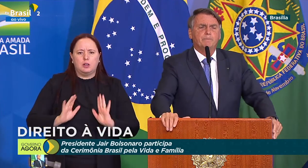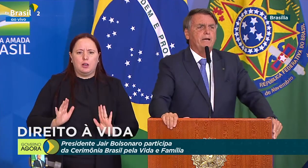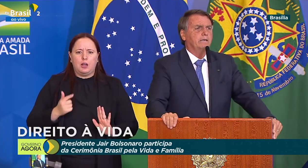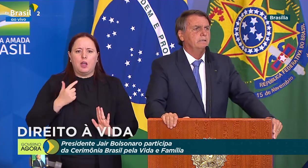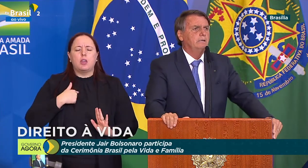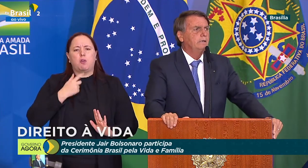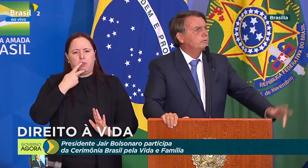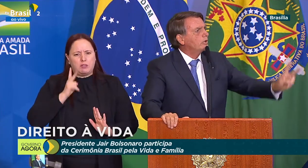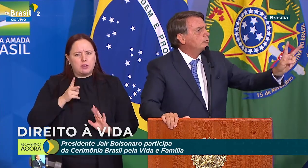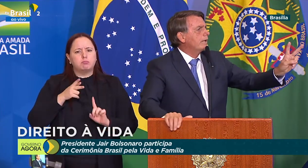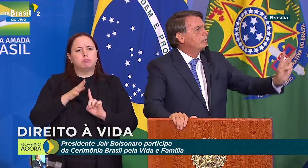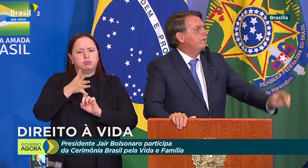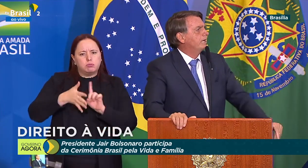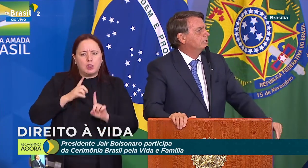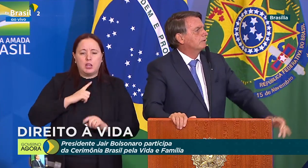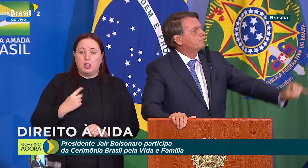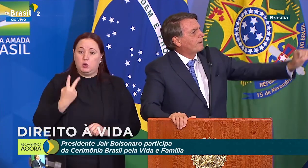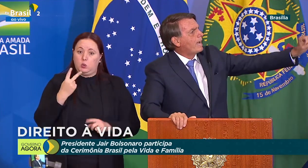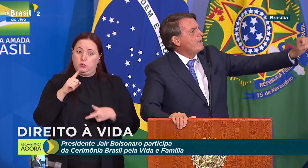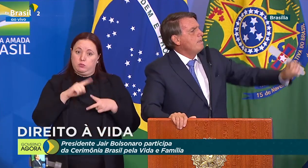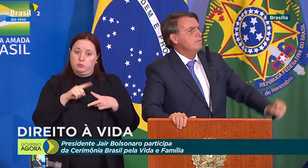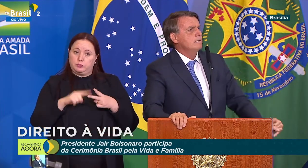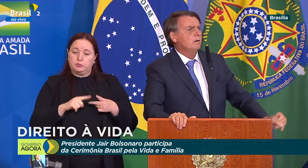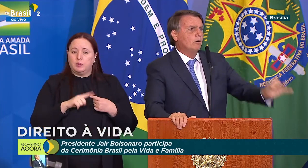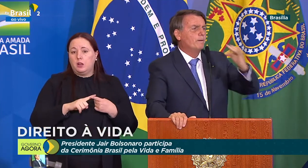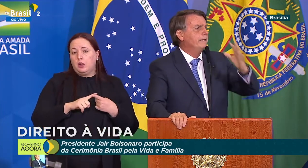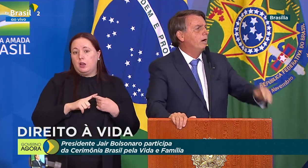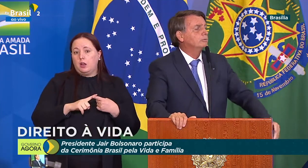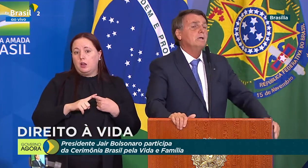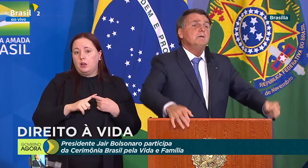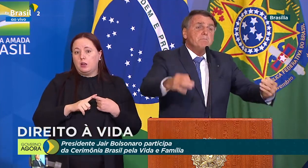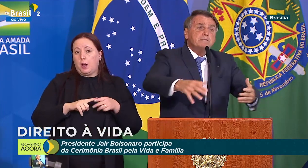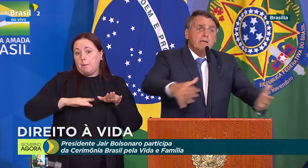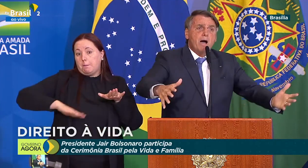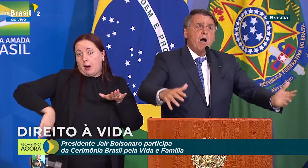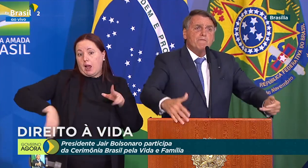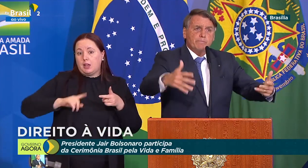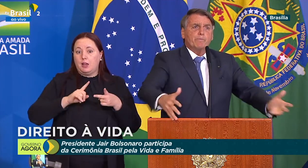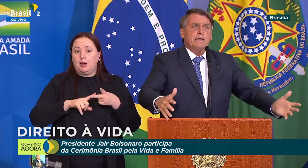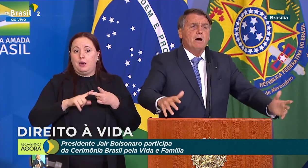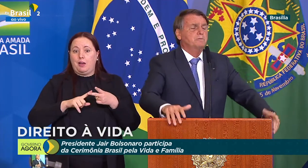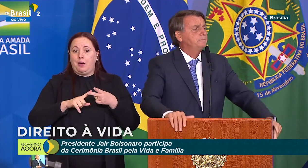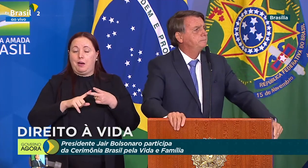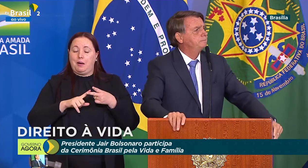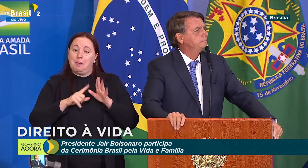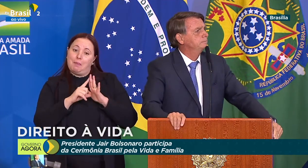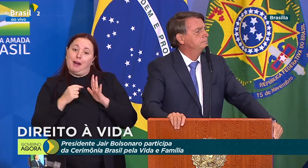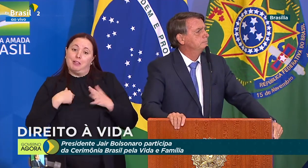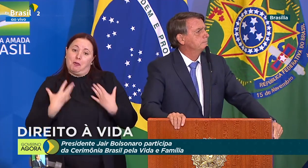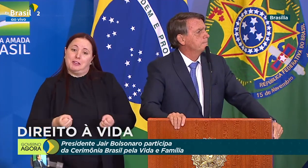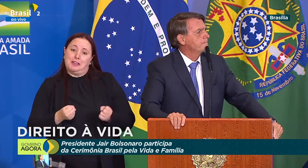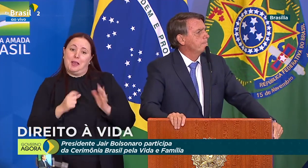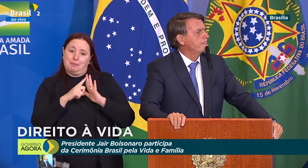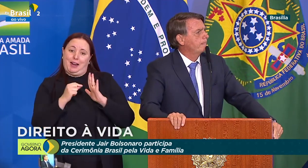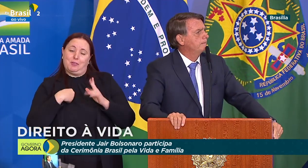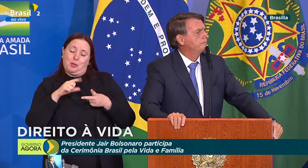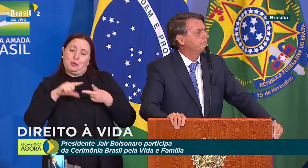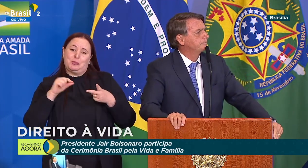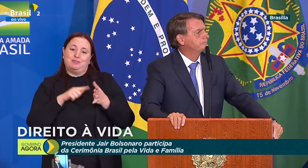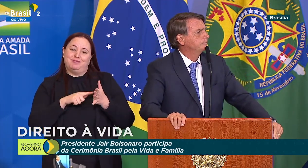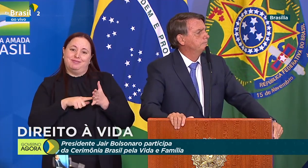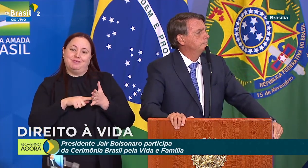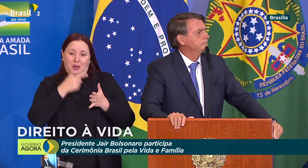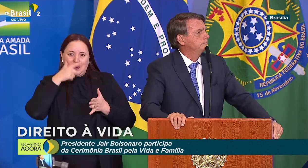falava durante a campanha eu tenho duas alternativas praia ou Planalto me dei mal vivo Planalto II